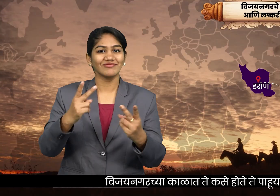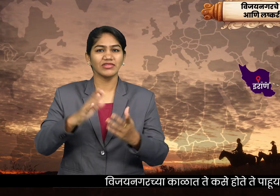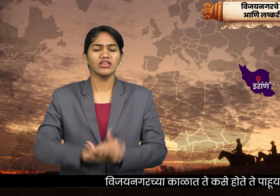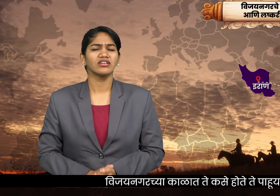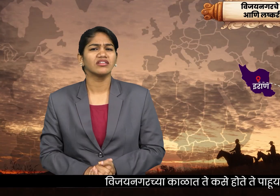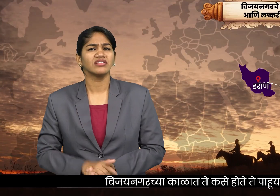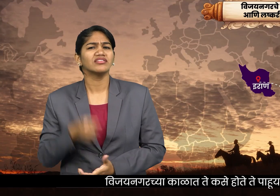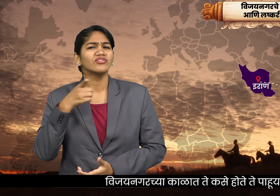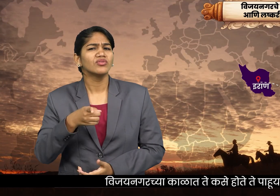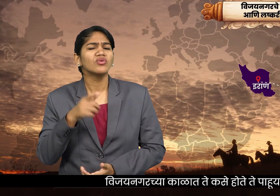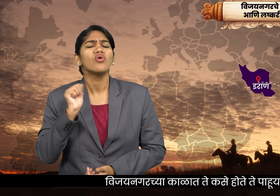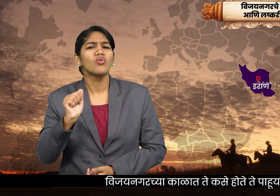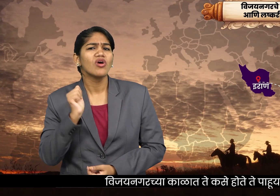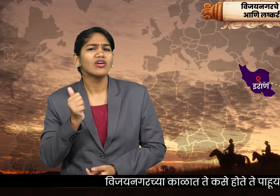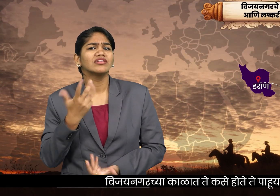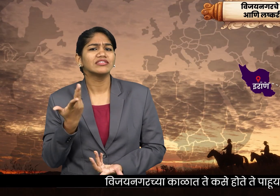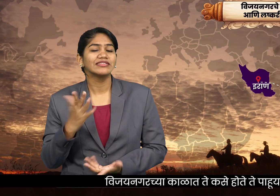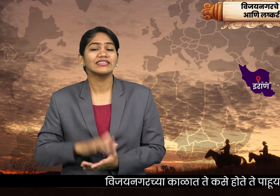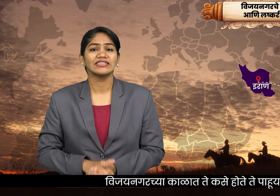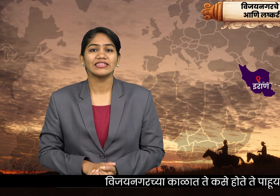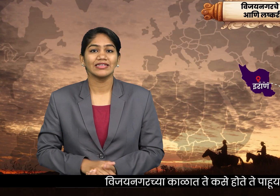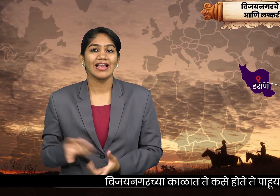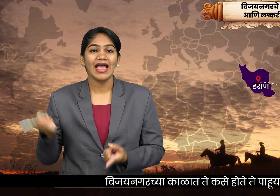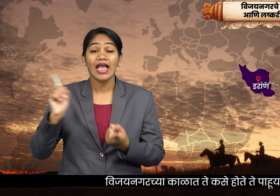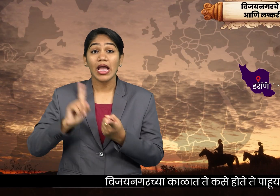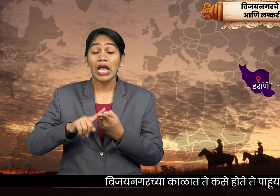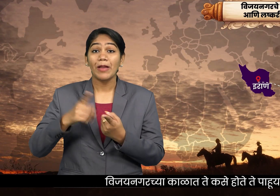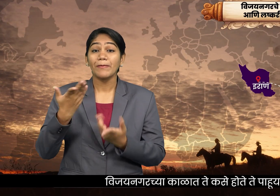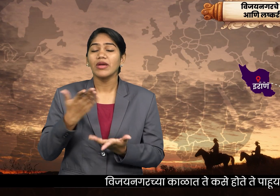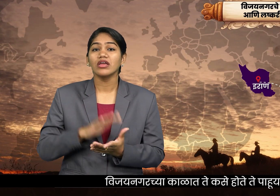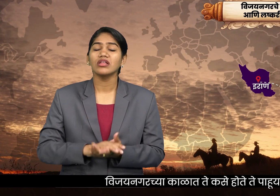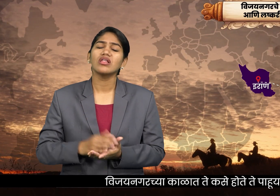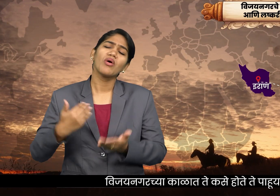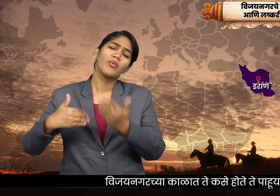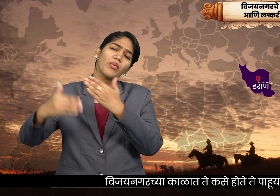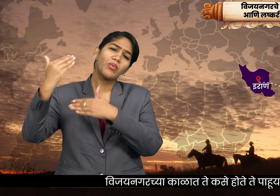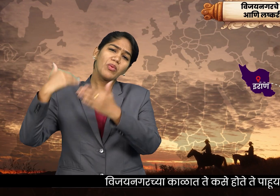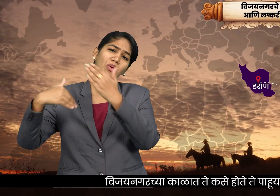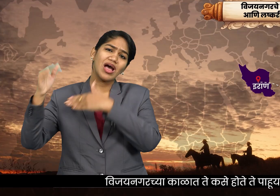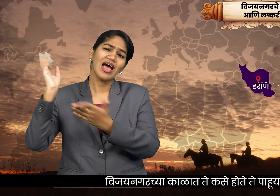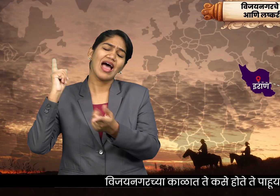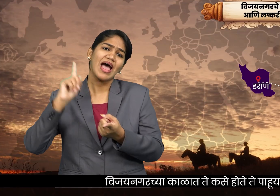विजयनगराच्या काठात ते कसे होते ते पाहूया.